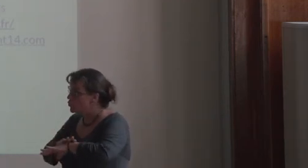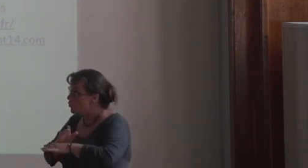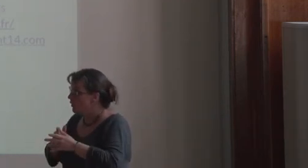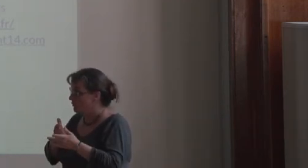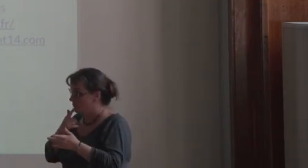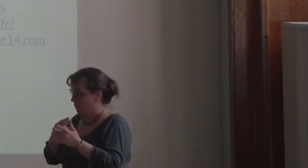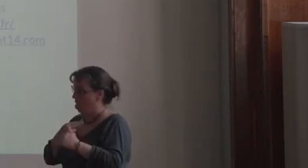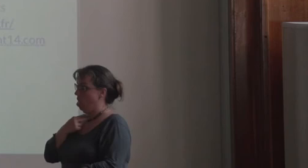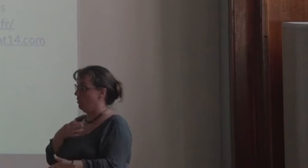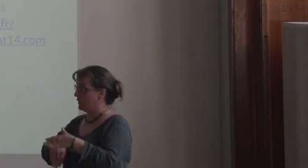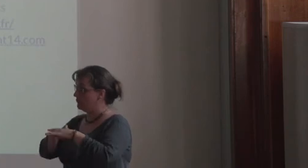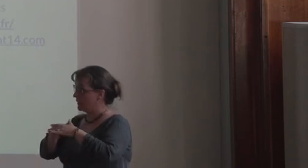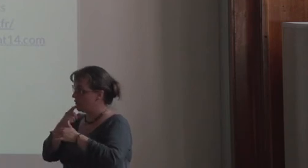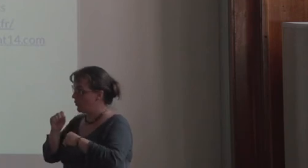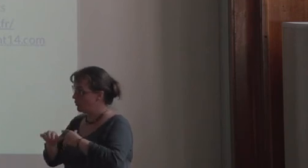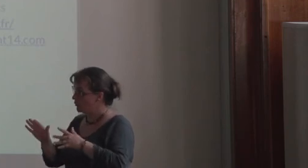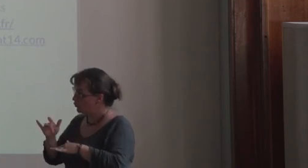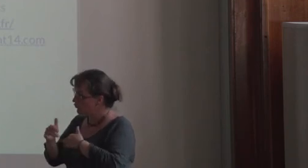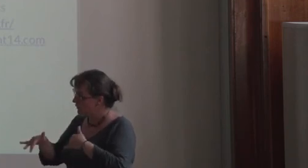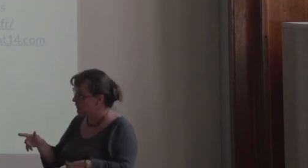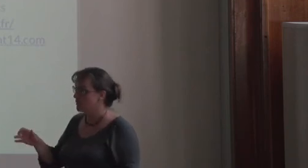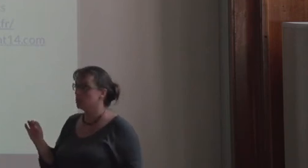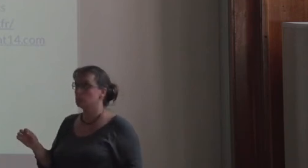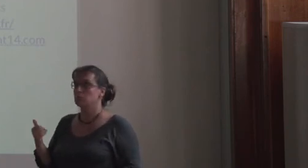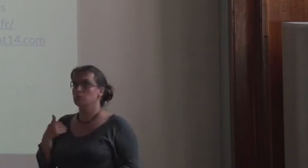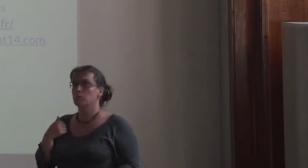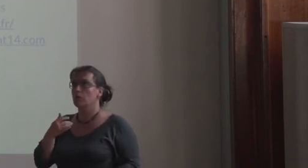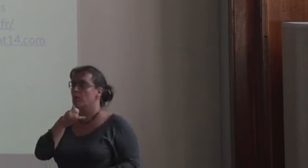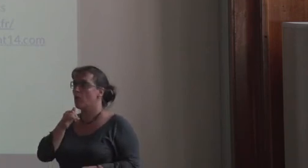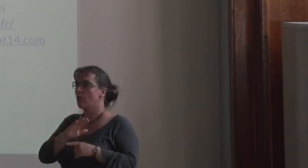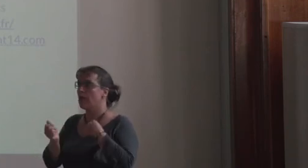Une délimitation que j'avais eue, j'ai pas refait de benchmark récemment, mais